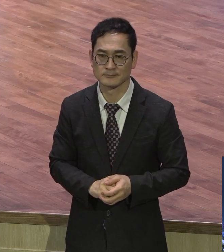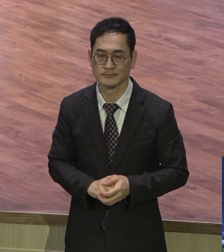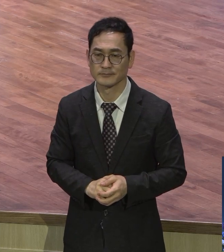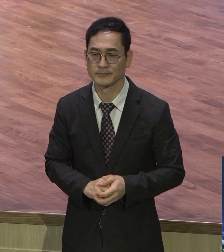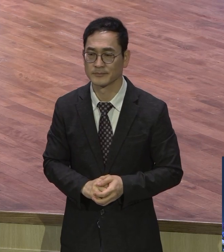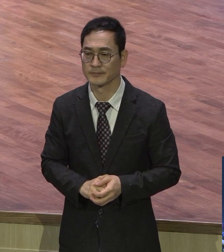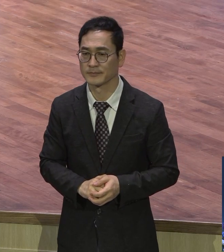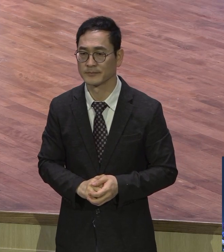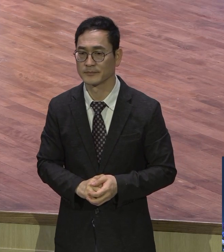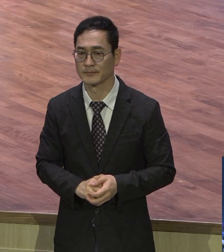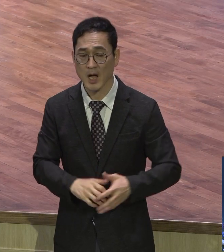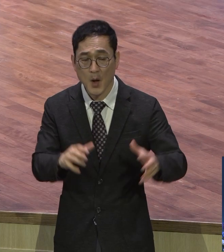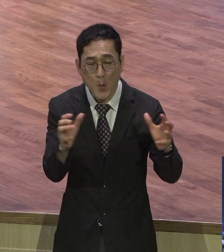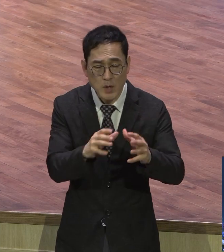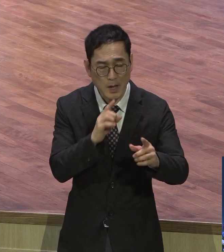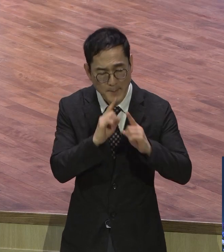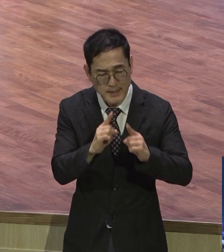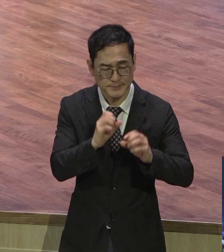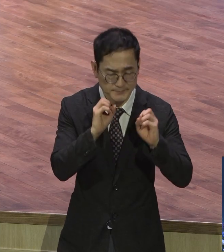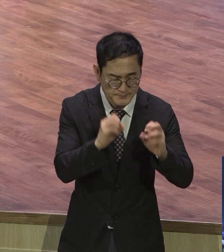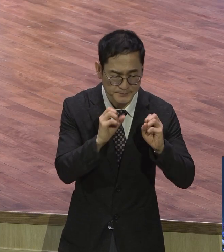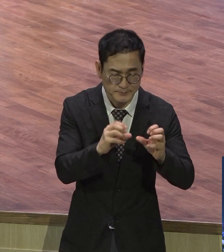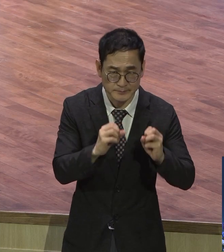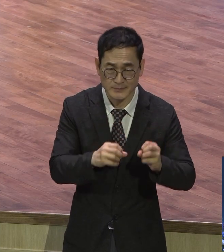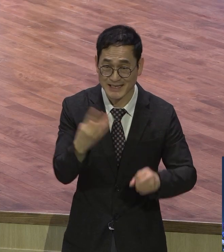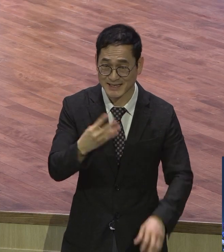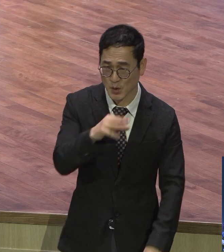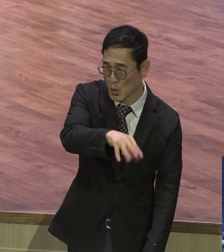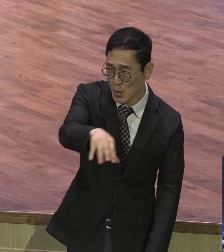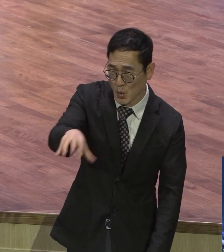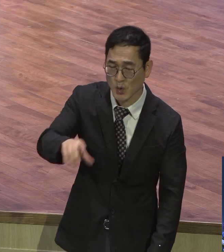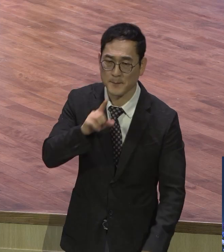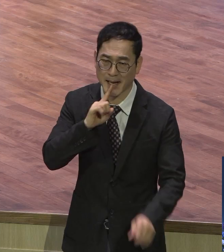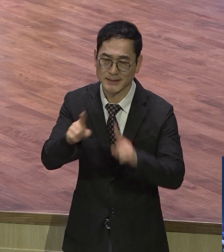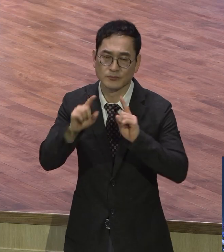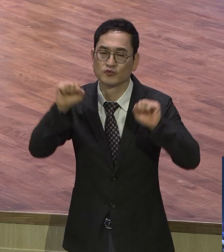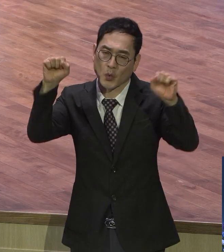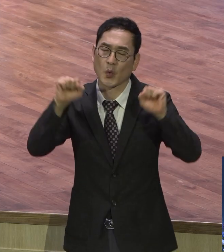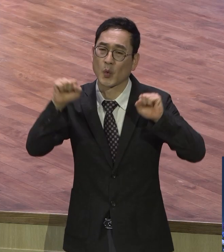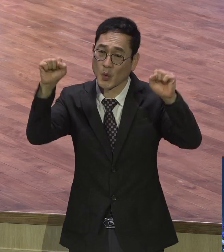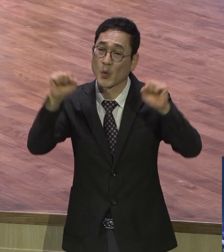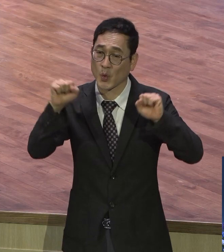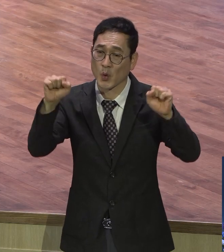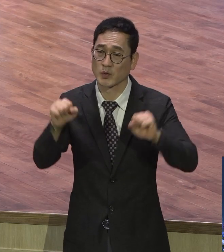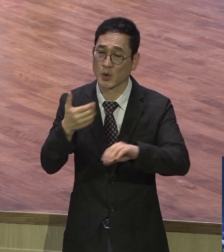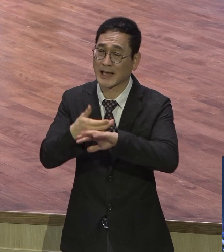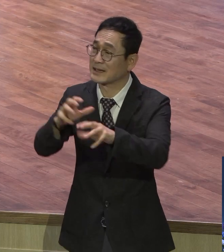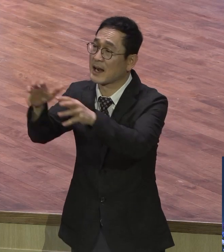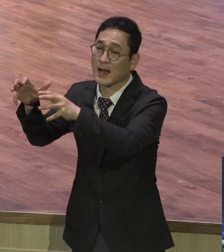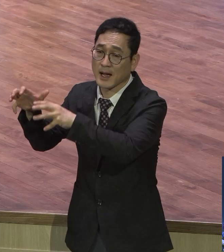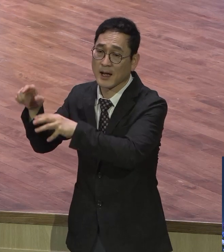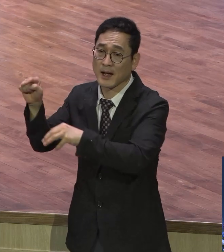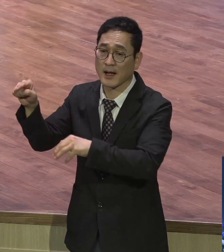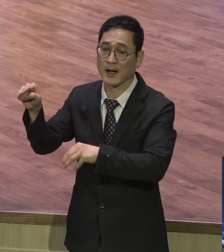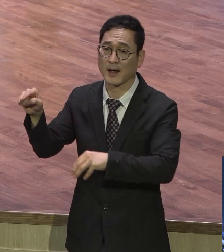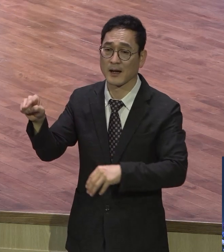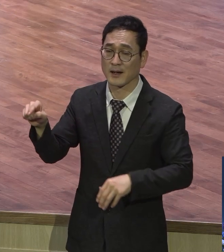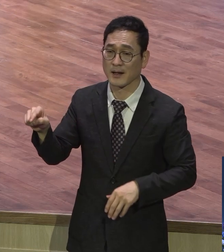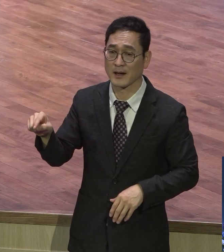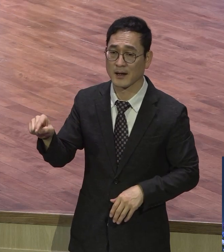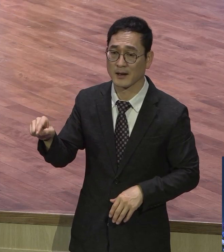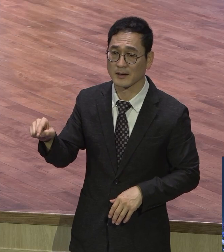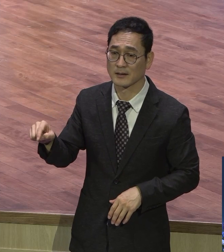첨포하는 집 하든지 어떻게든 4천 군데 말순동 하자. 그리고 해외에 나가서 말씀 못